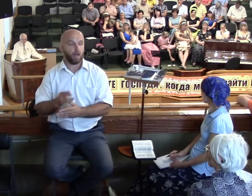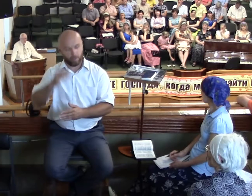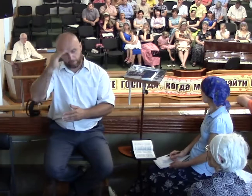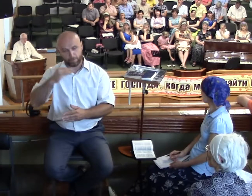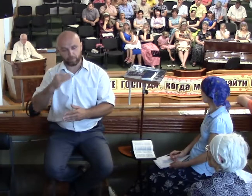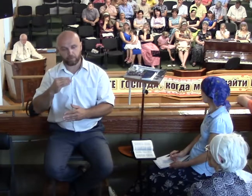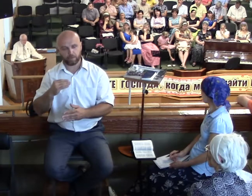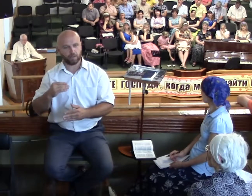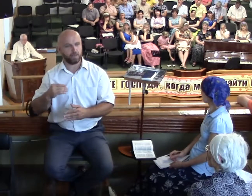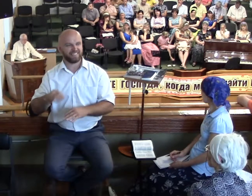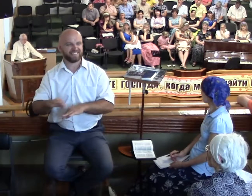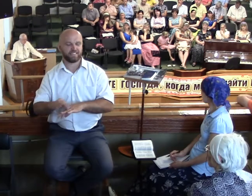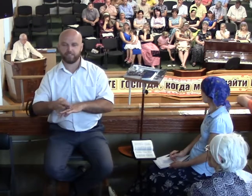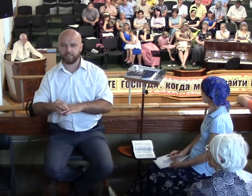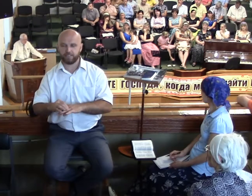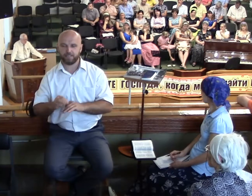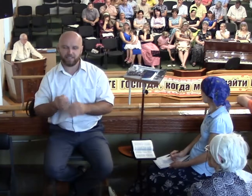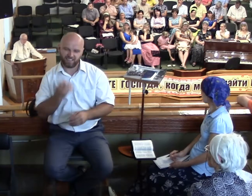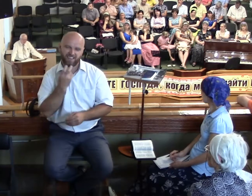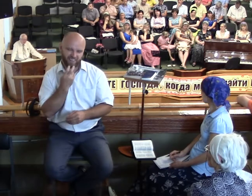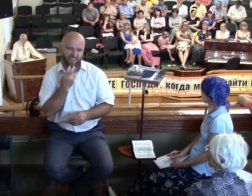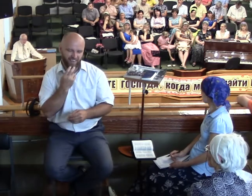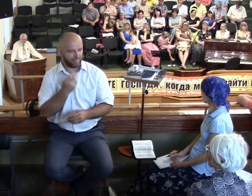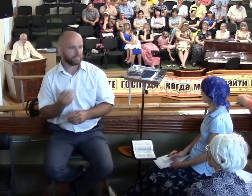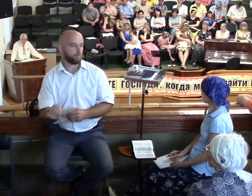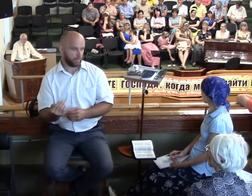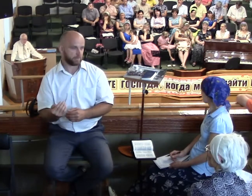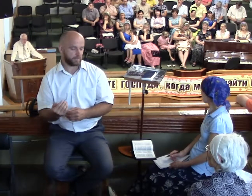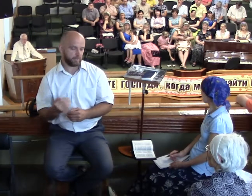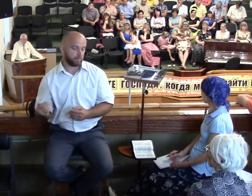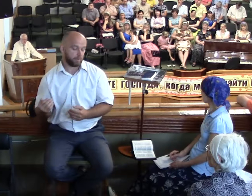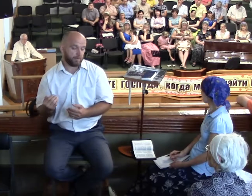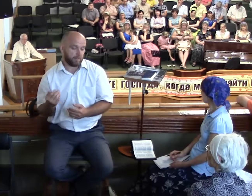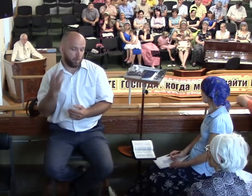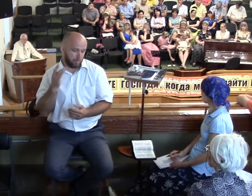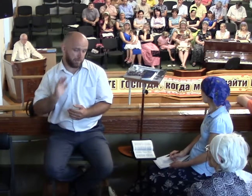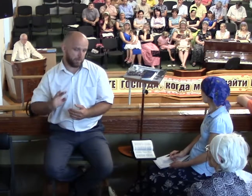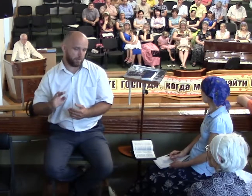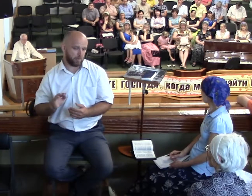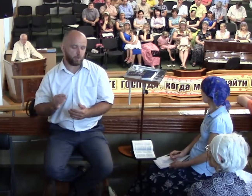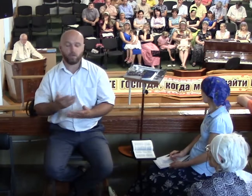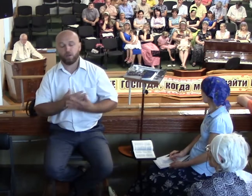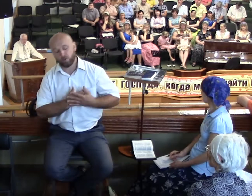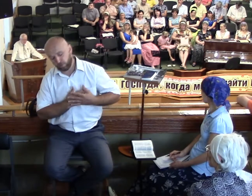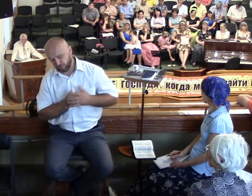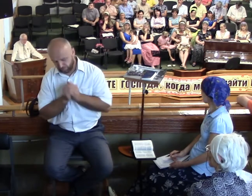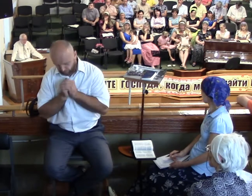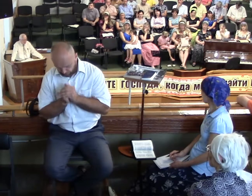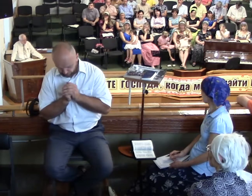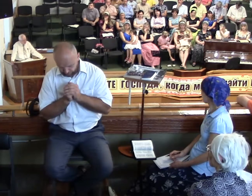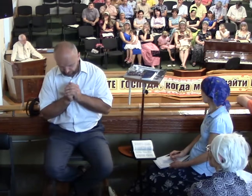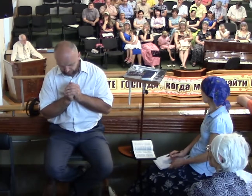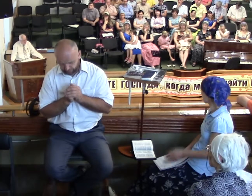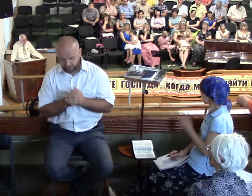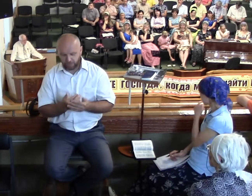кормить надо, а ты с книжечкой пошел. Друзья, дорогие, мне иногда так неприятно было, но я любил и молился.